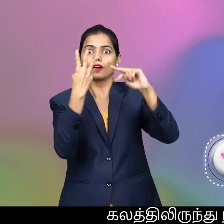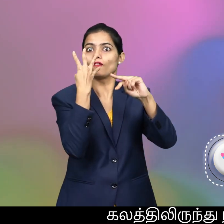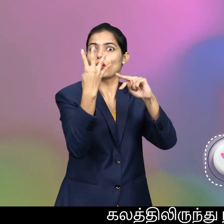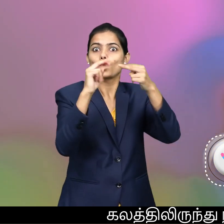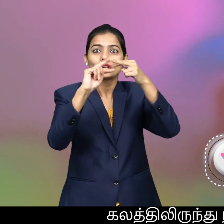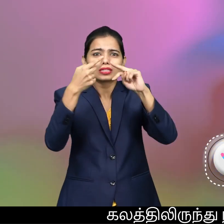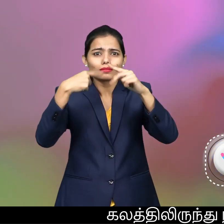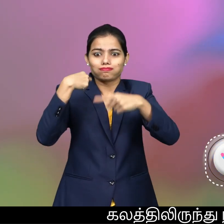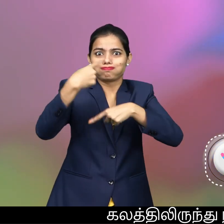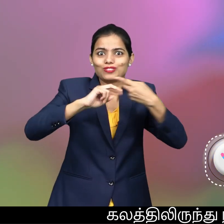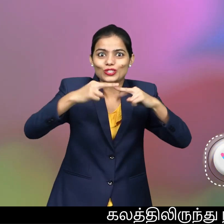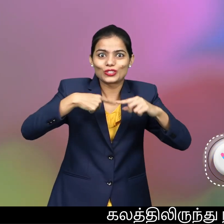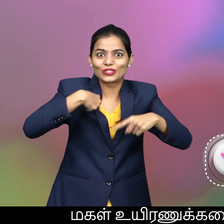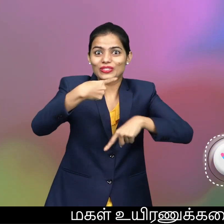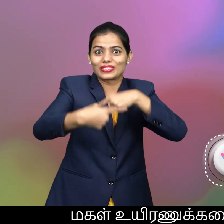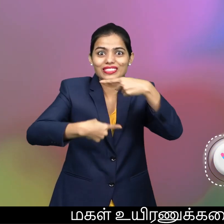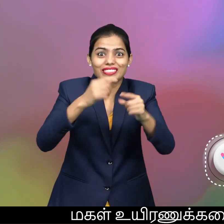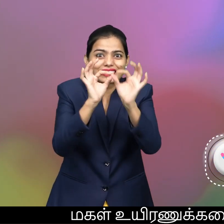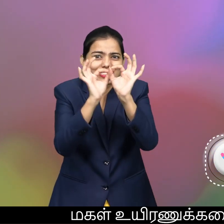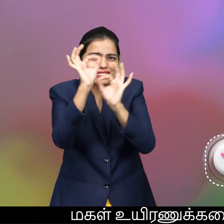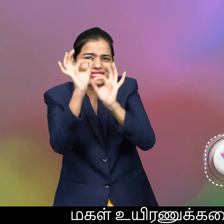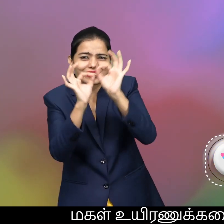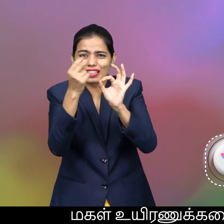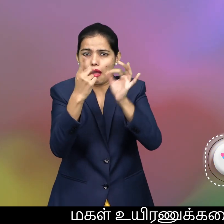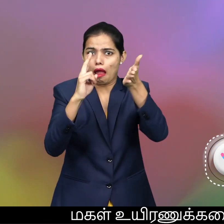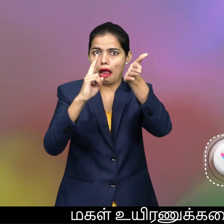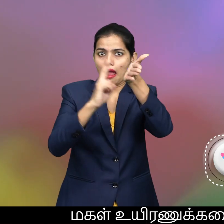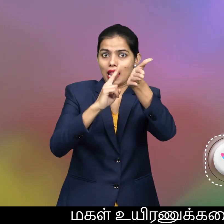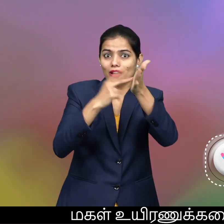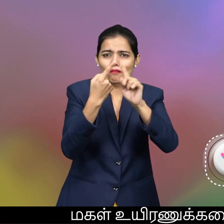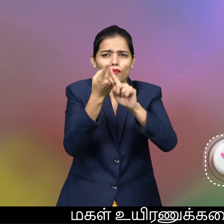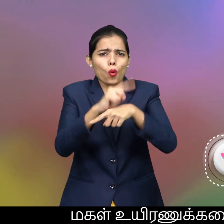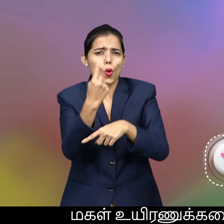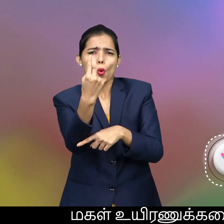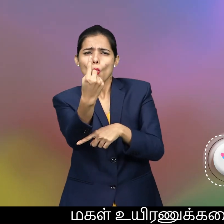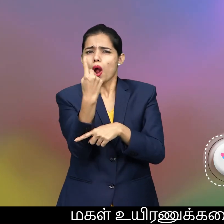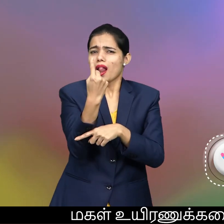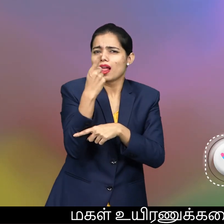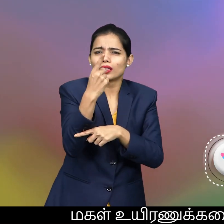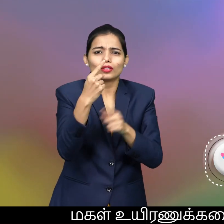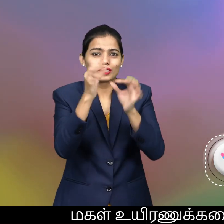கலத்திலிருந்து நான்கு ஹப்ளாய்டு மகள் உயிரணுக்களை, அதாவது என் உருவாக்குகின்றன.